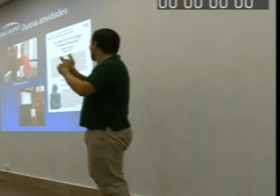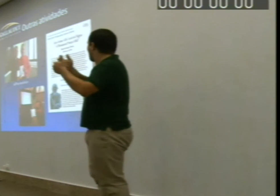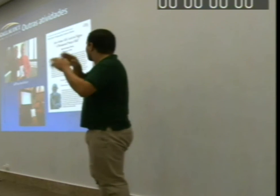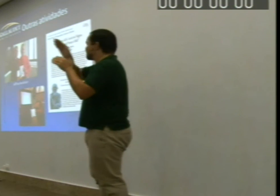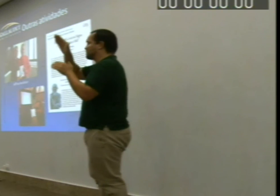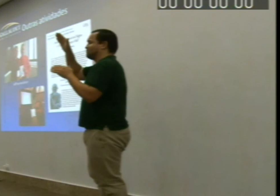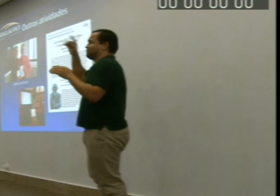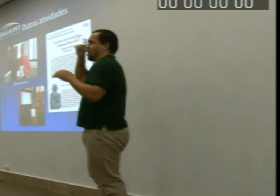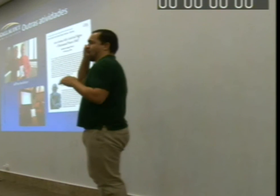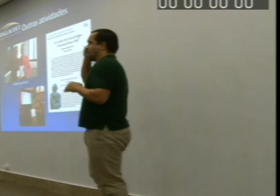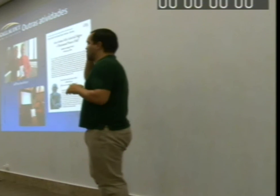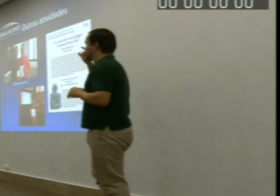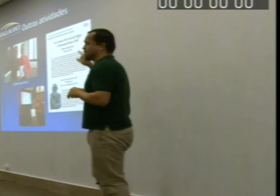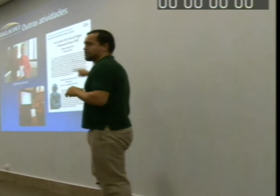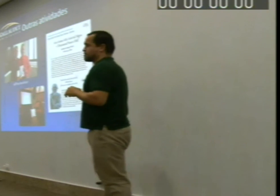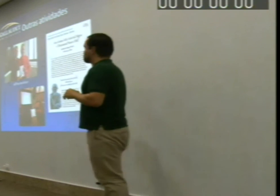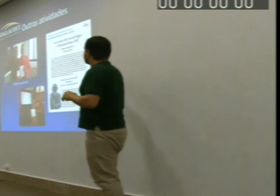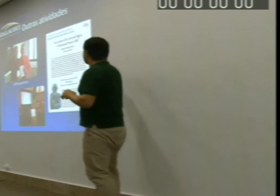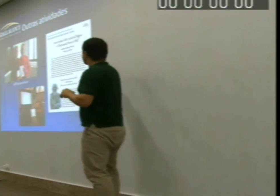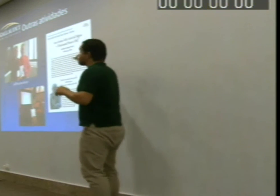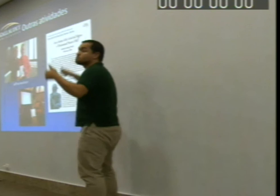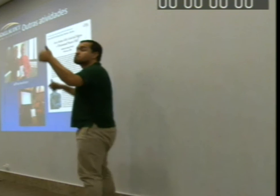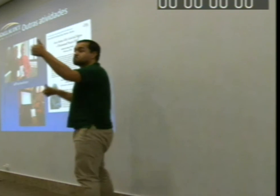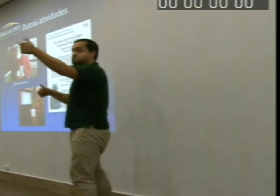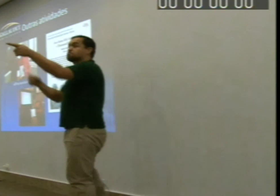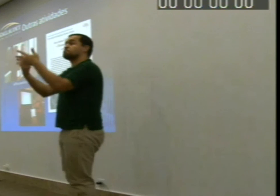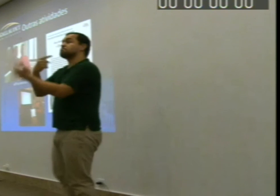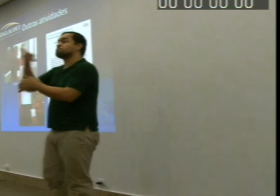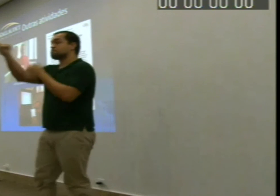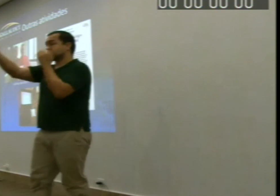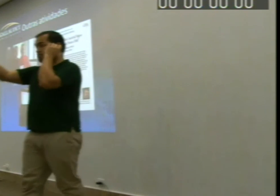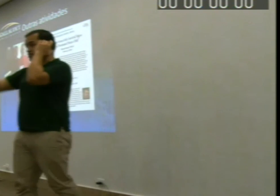outro tipo de prática que a gente fez